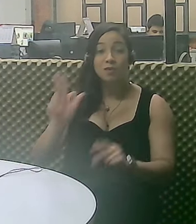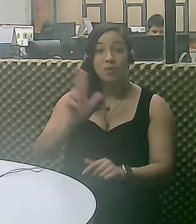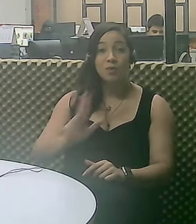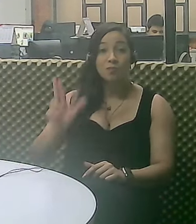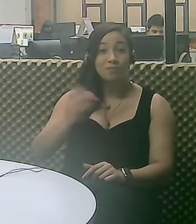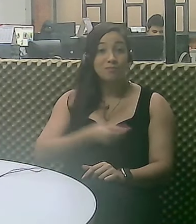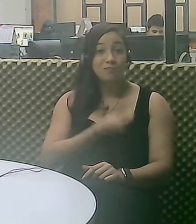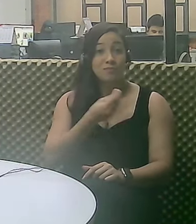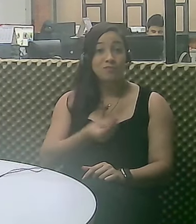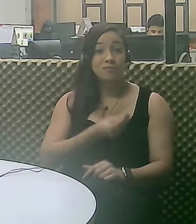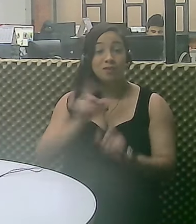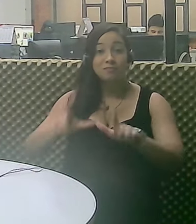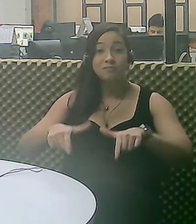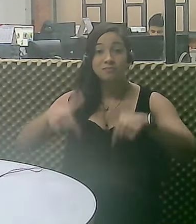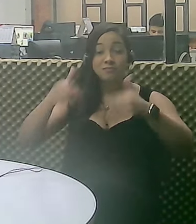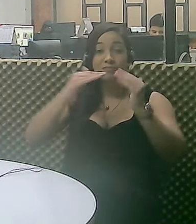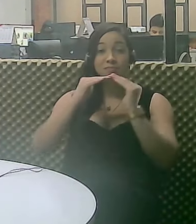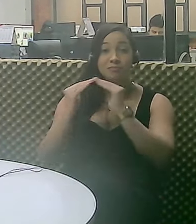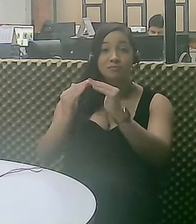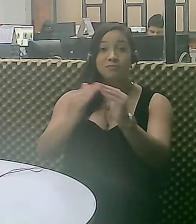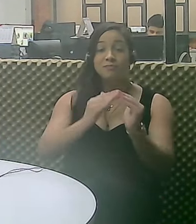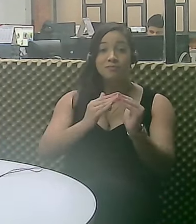Uberlândia Viva, Ação Moradia,